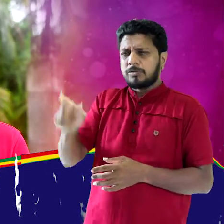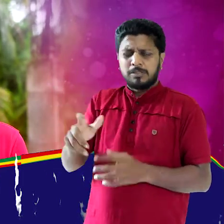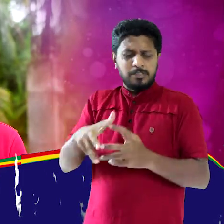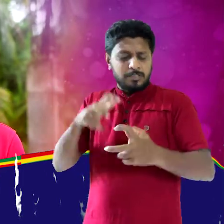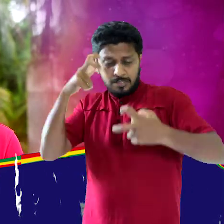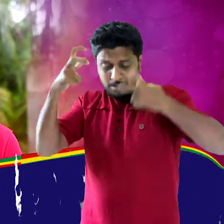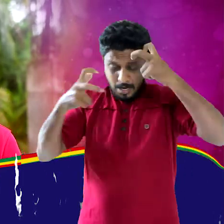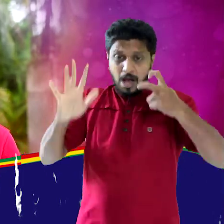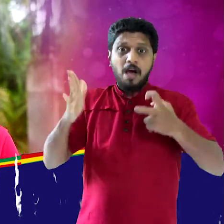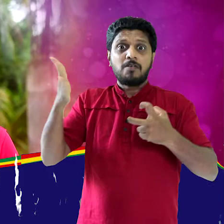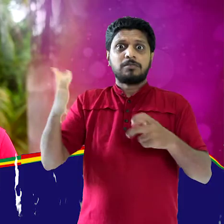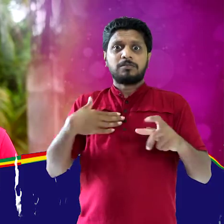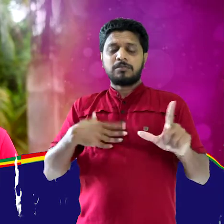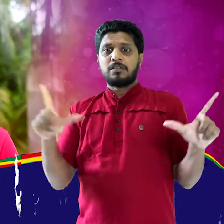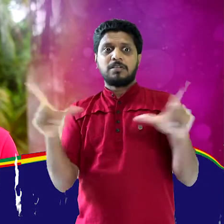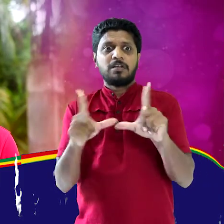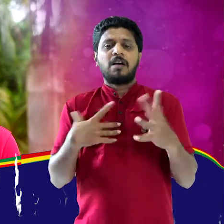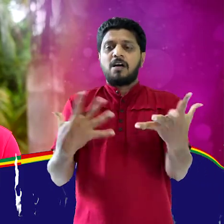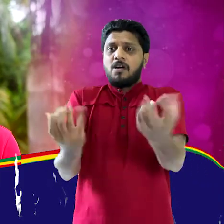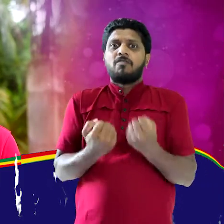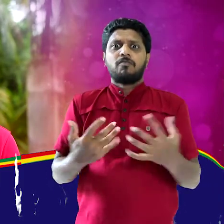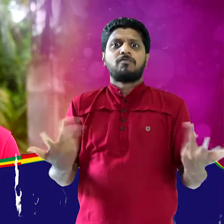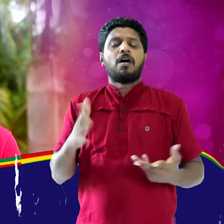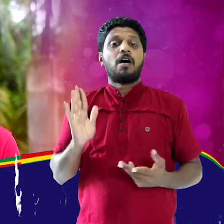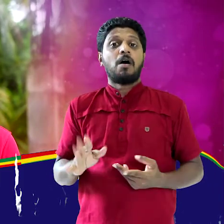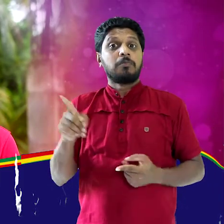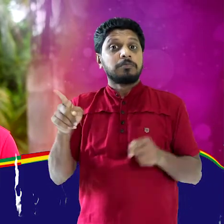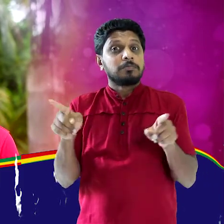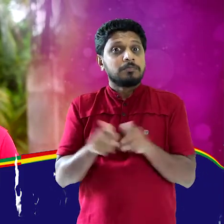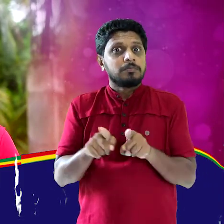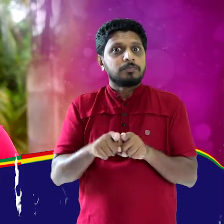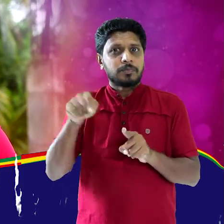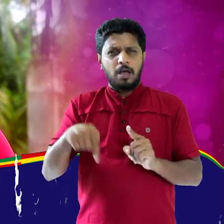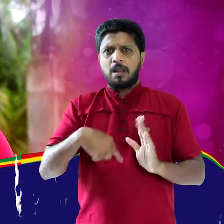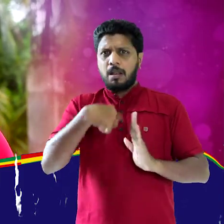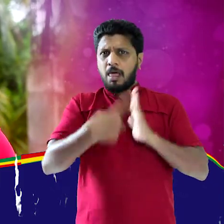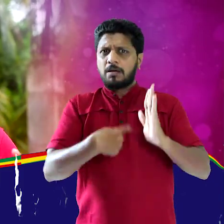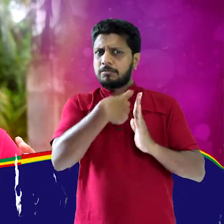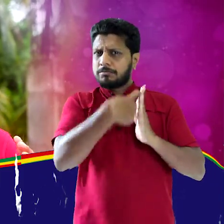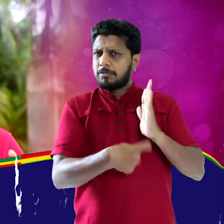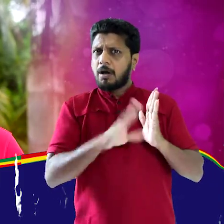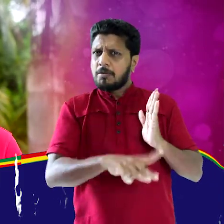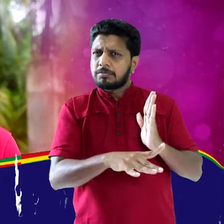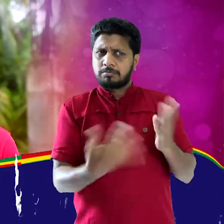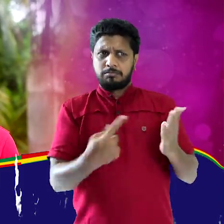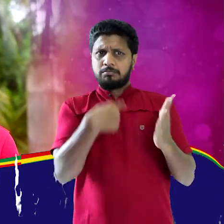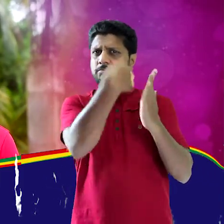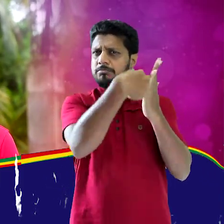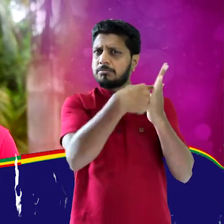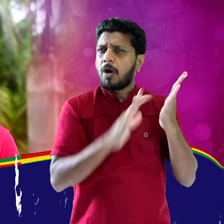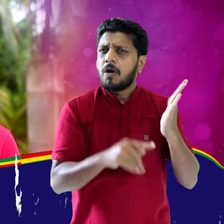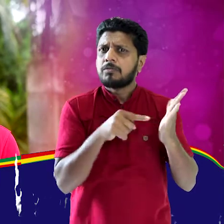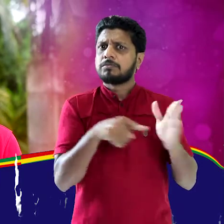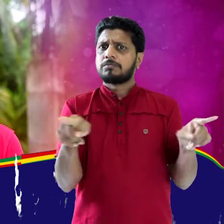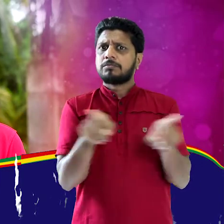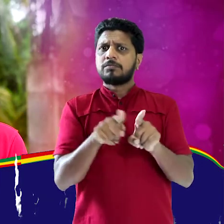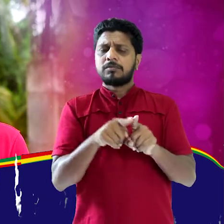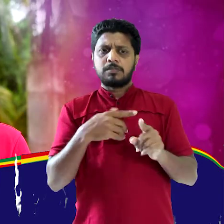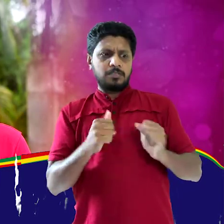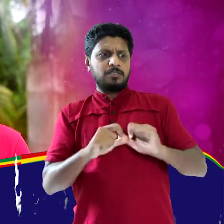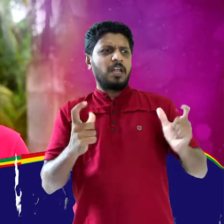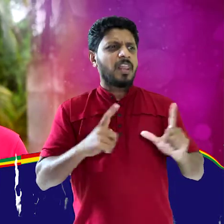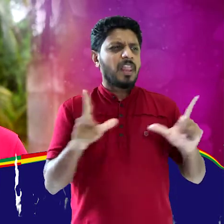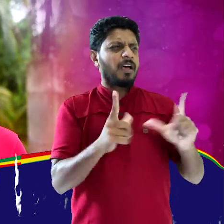විශාල අරගලයක යෙදෙනවා. ඔවුන්ට නියුදුරු බලපත්‍රය ලබා ගැනීමට හැකියාවක් නැහැ. පෞද්ගල නීති රීති තුළ යම් චක්‍රලයක තුළ ඔවුන් හිර වෙලා තියෙනවා.